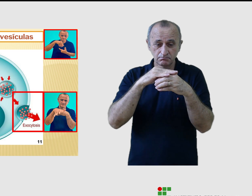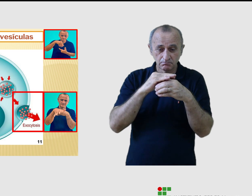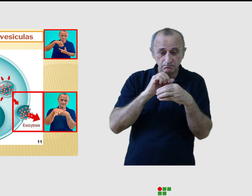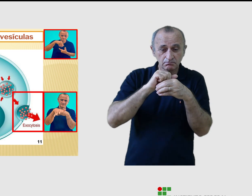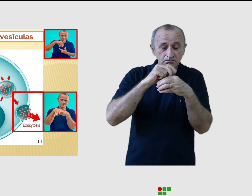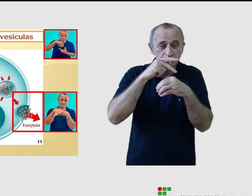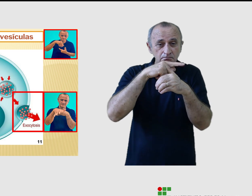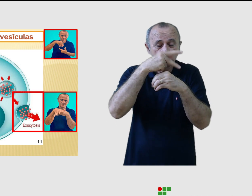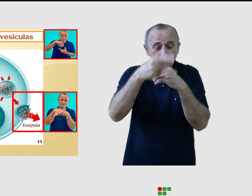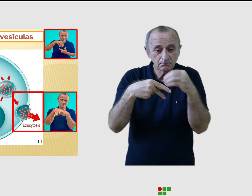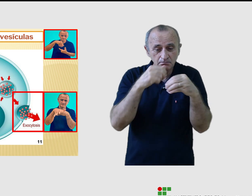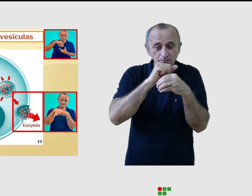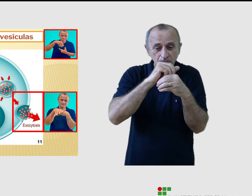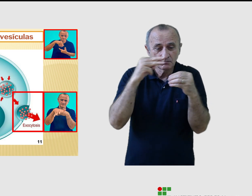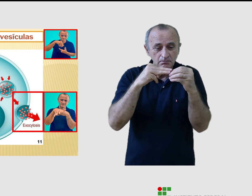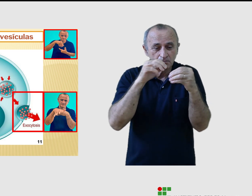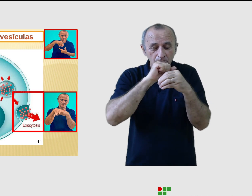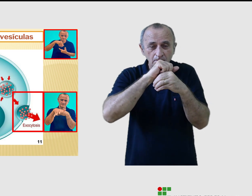Portanto,